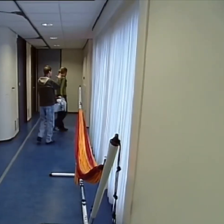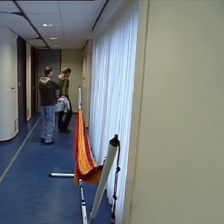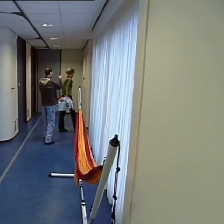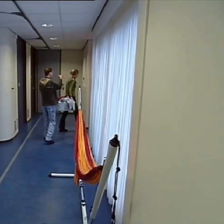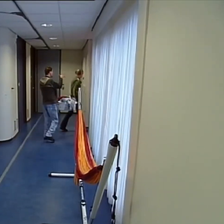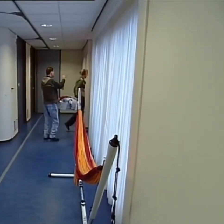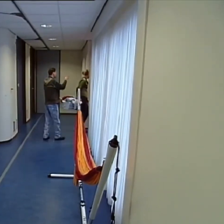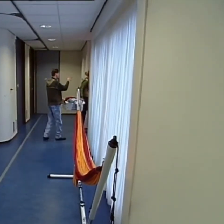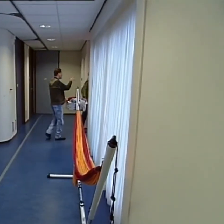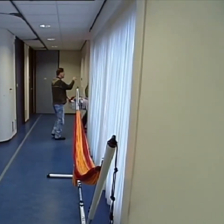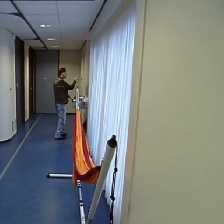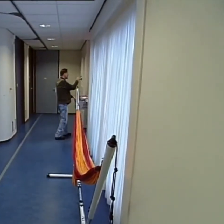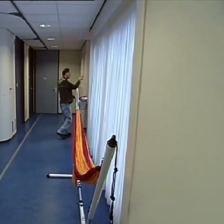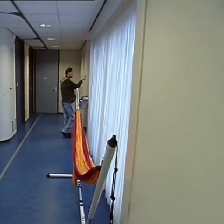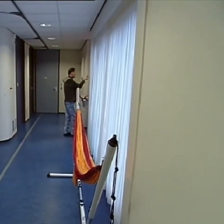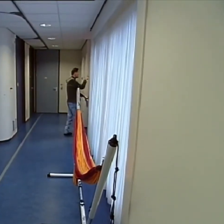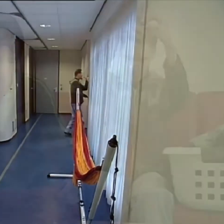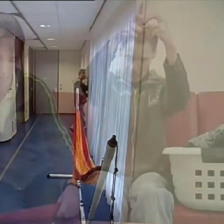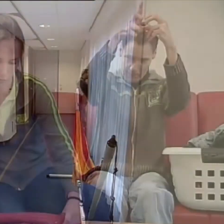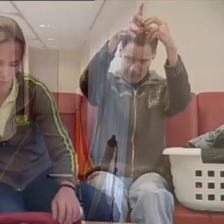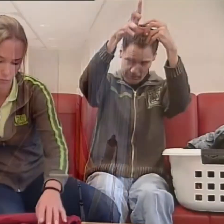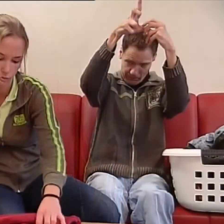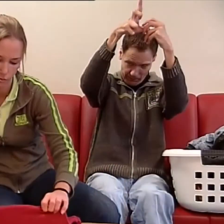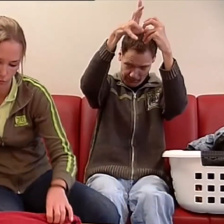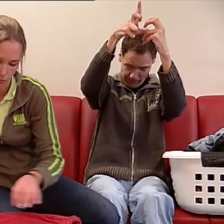We proberen zoveel mogelijk de cliënten bij de dagelijkse bezigheden te betrekken.